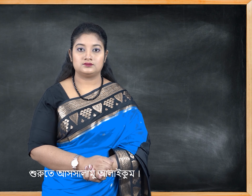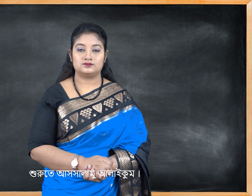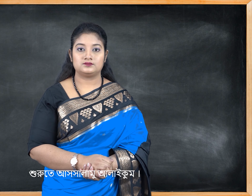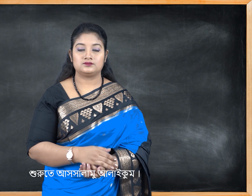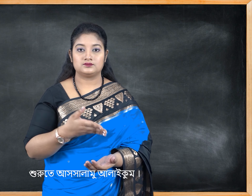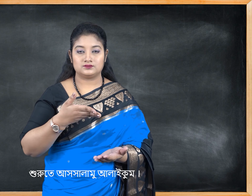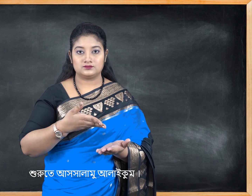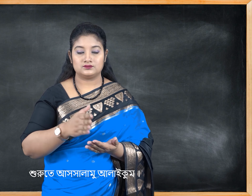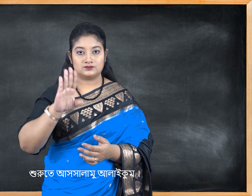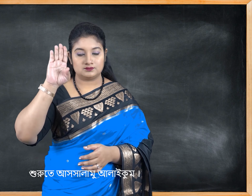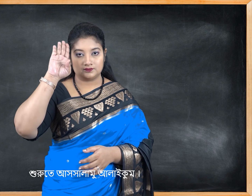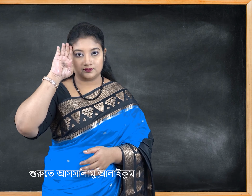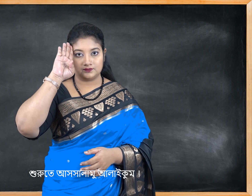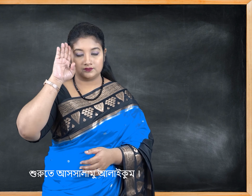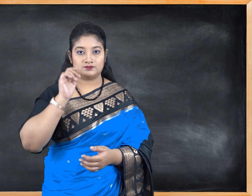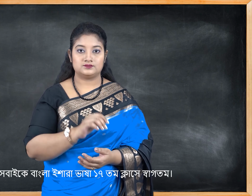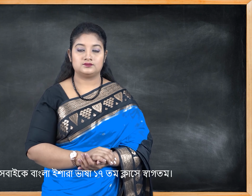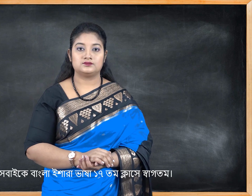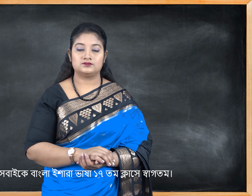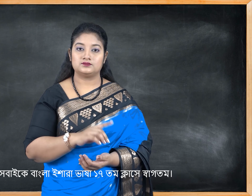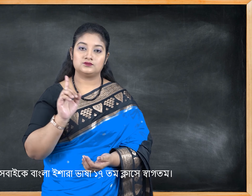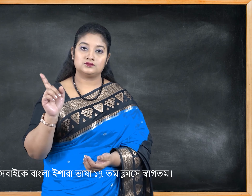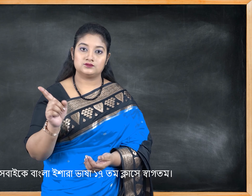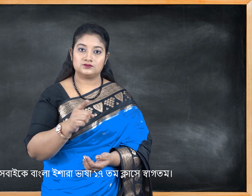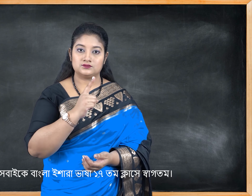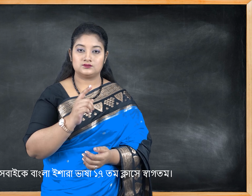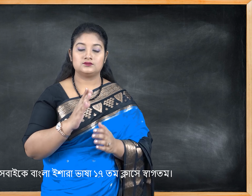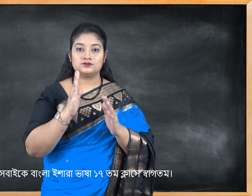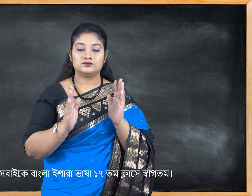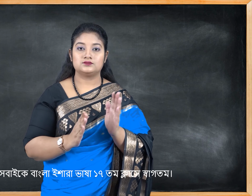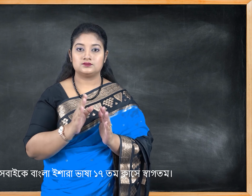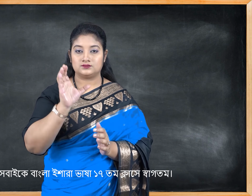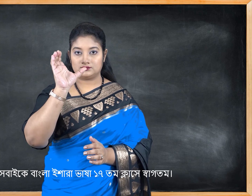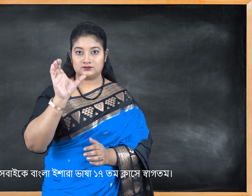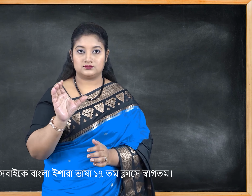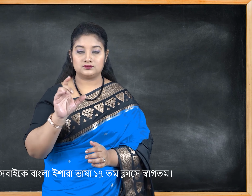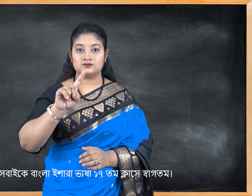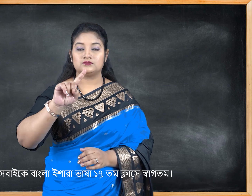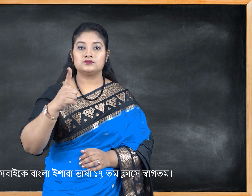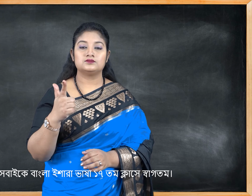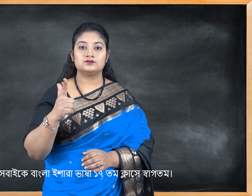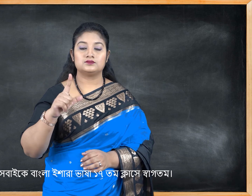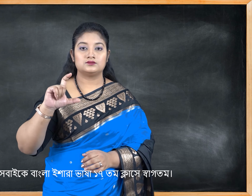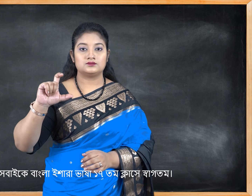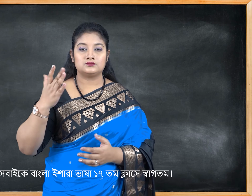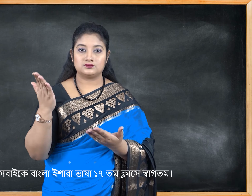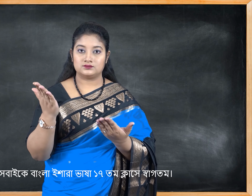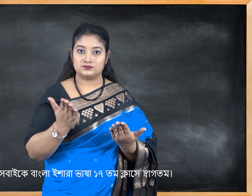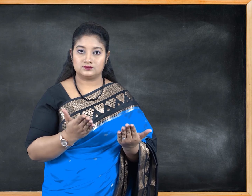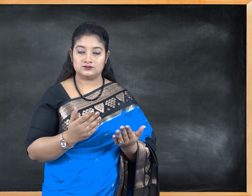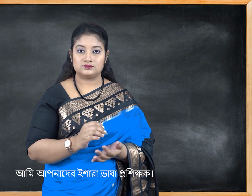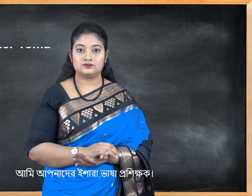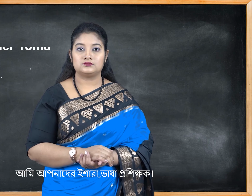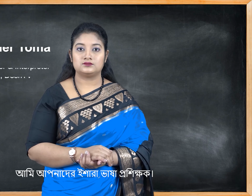শুরুতে আসসালামু আলাইকুম। সবাইকে ইশারা ভাষা ১৭তম ক্লাসে স্বাগত। আমি